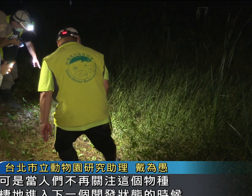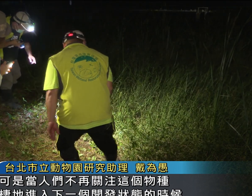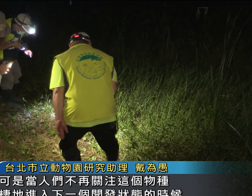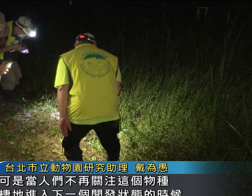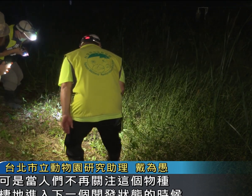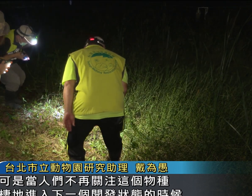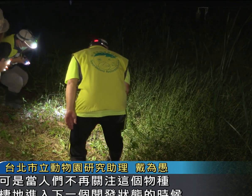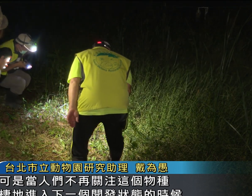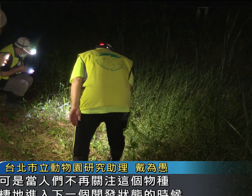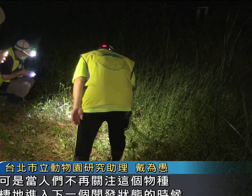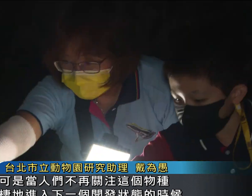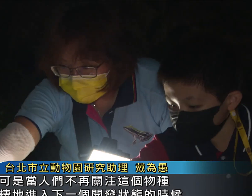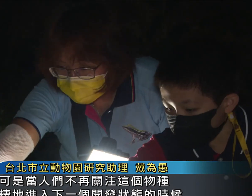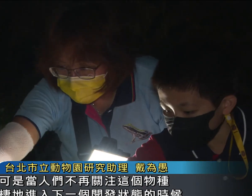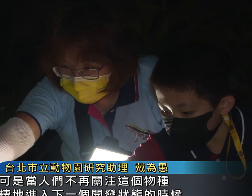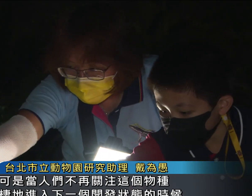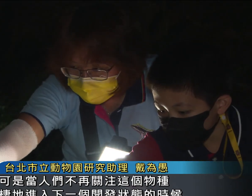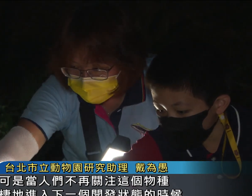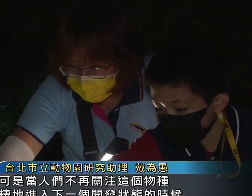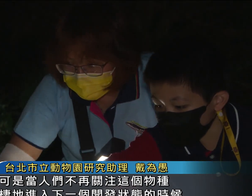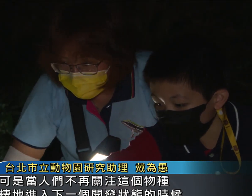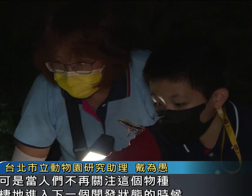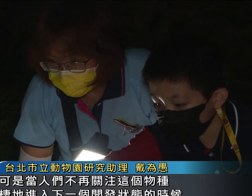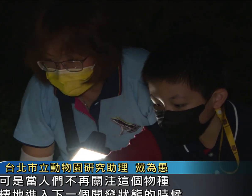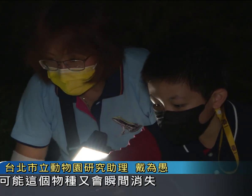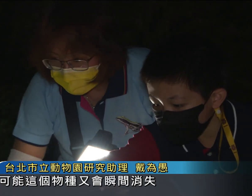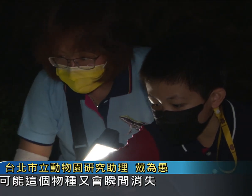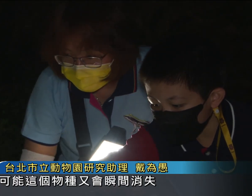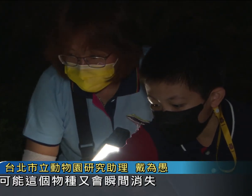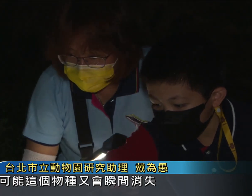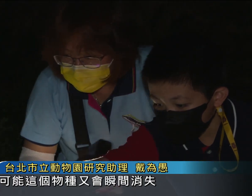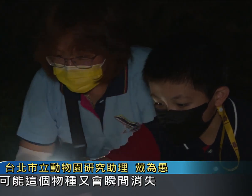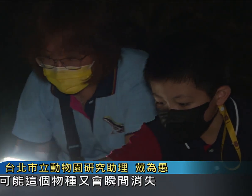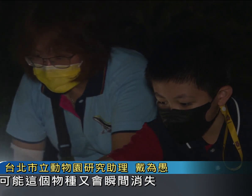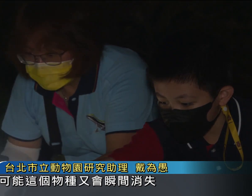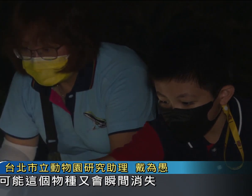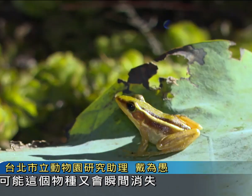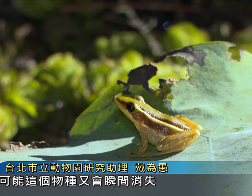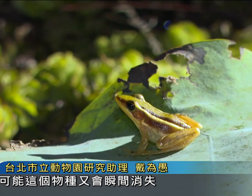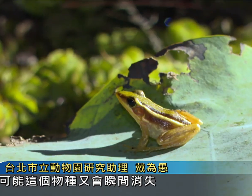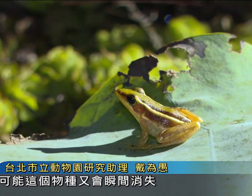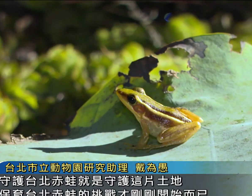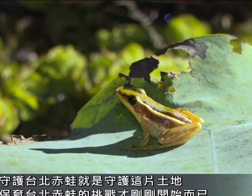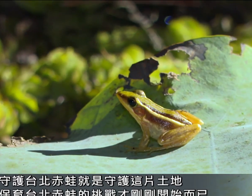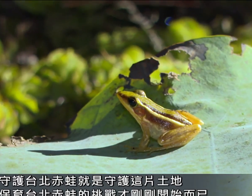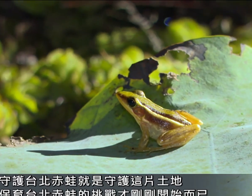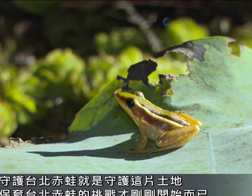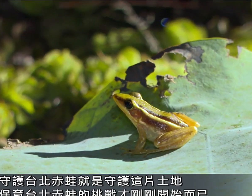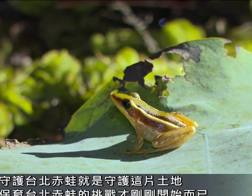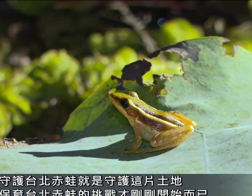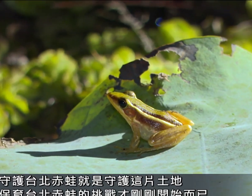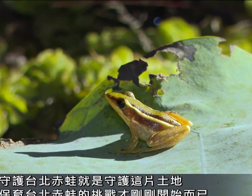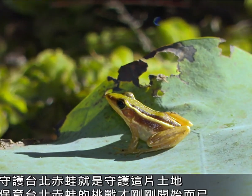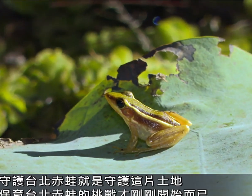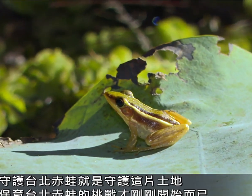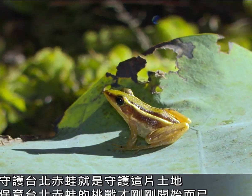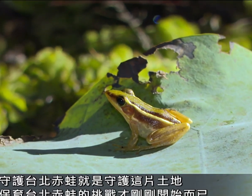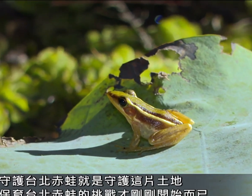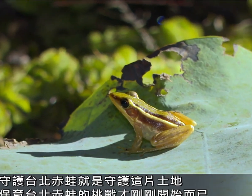种，然后栖地进入下一个开发状态的时候，可能这个物种又会瞬间消失。 守护台北赤蛙就是守护这片土